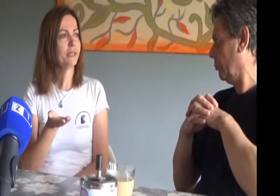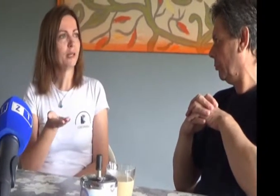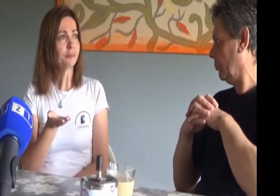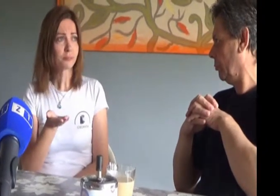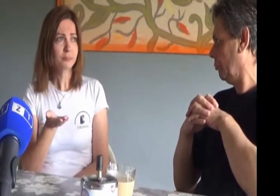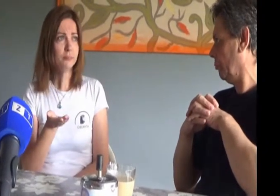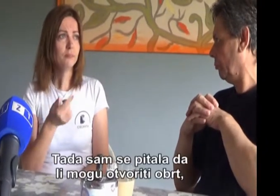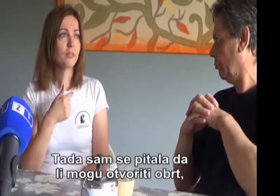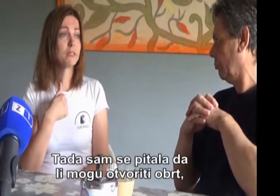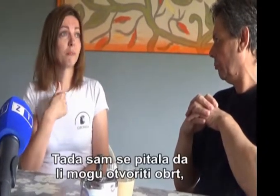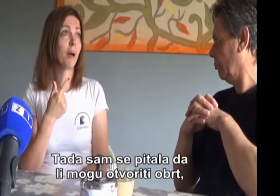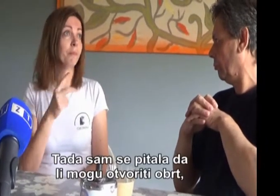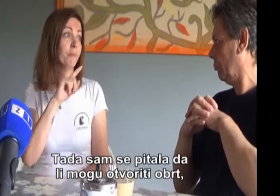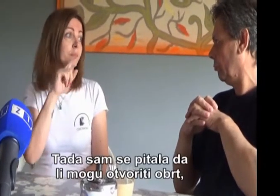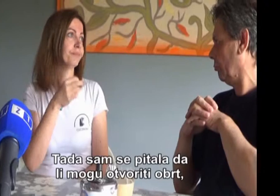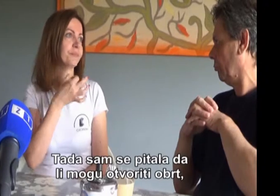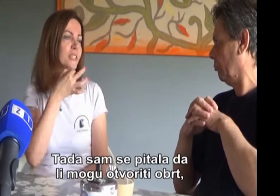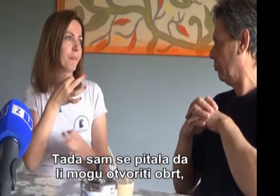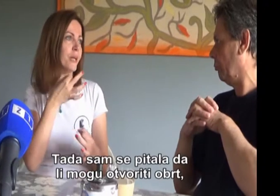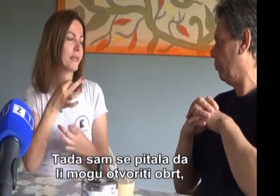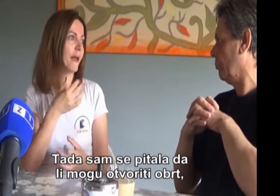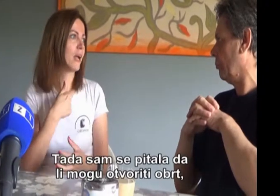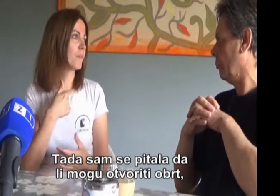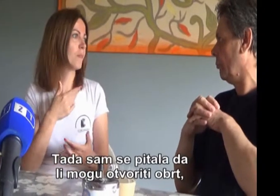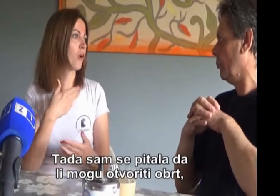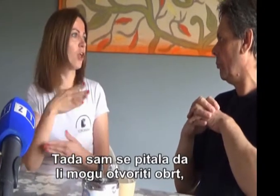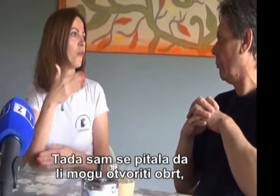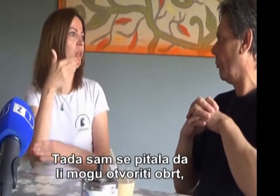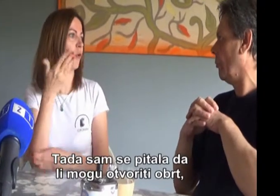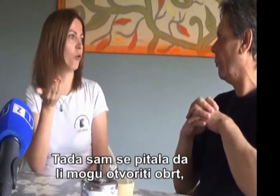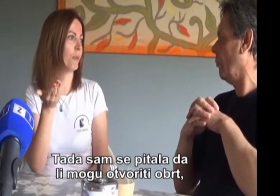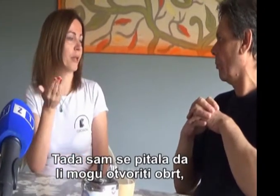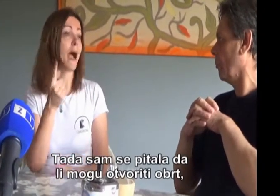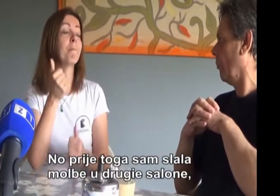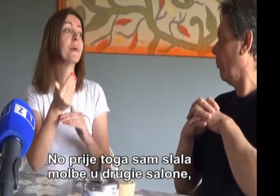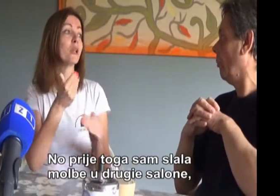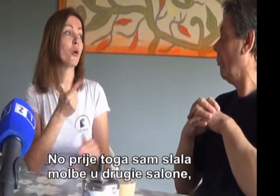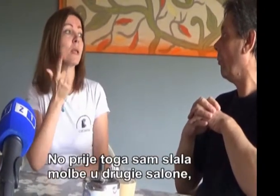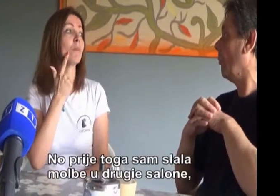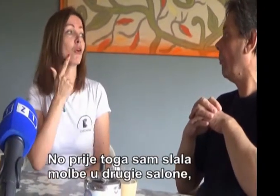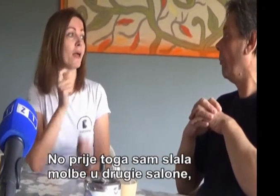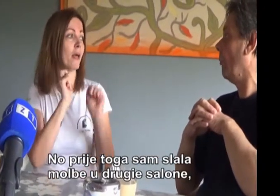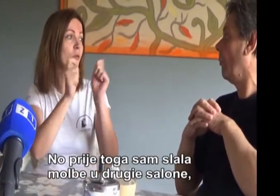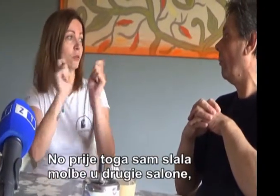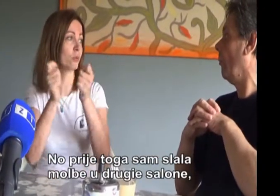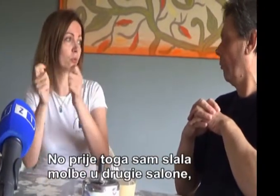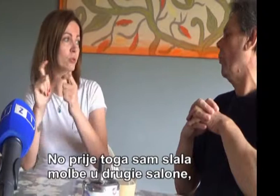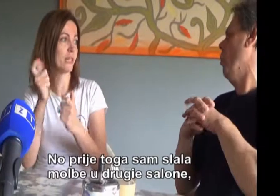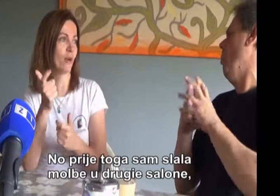Onda sam ja se pitala da bih mogla dobiti obrt, ali prije tog sam probala u